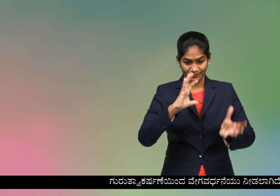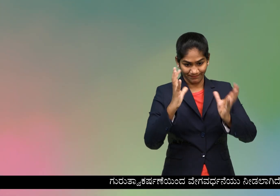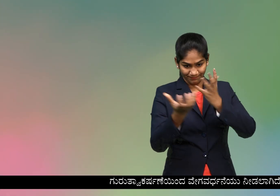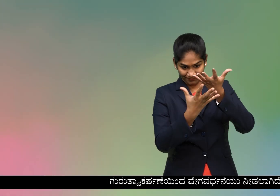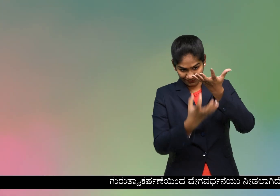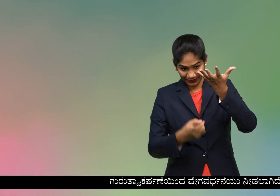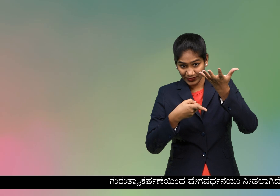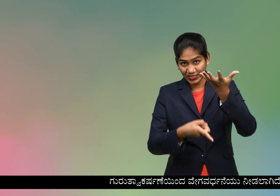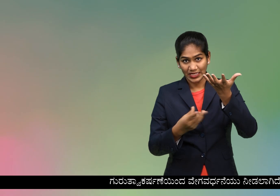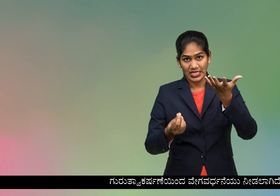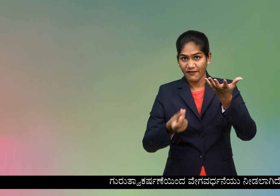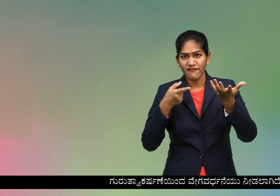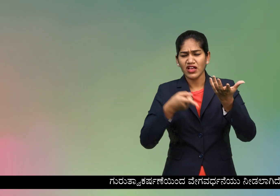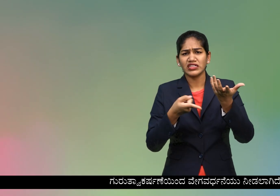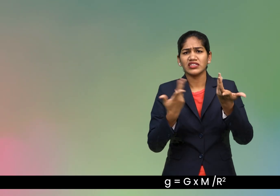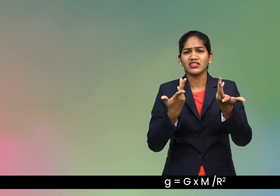ಗುರುತ್ವಾಕರ್ಷಣೆಯಿಂದ ವೇಗವರ್ಧನೆಯು ನೀಡಲಾಗಿದೆ.